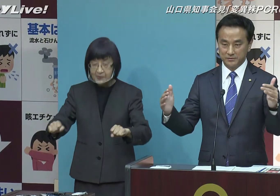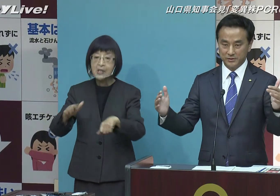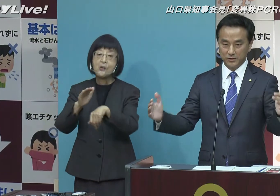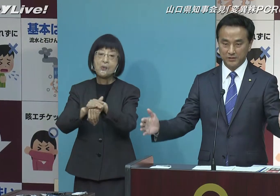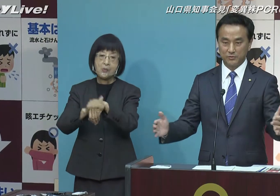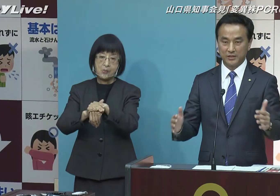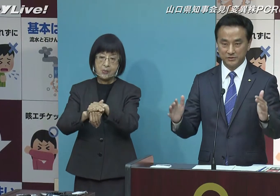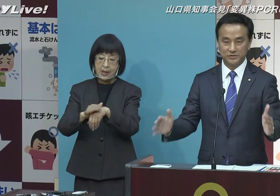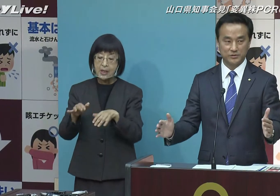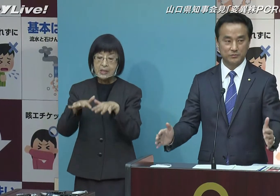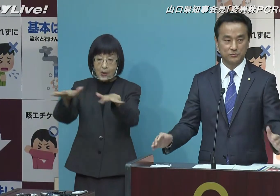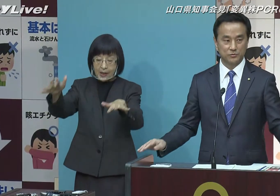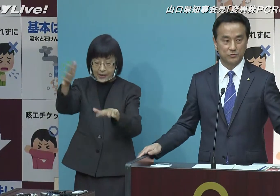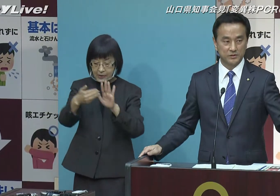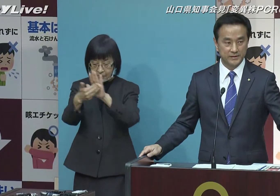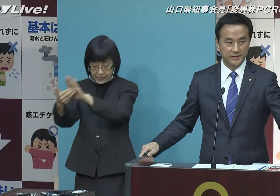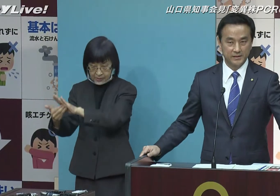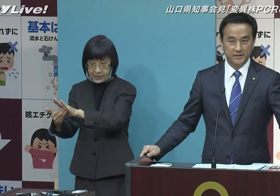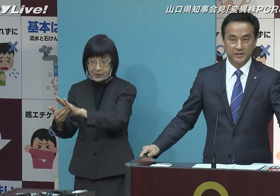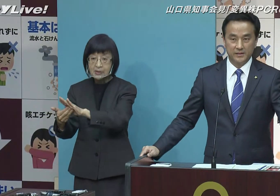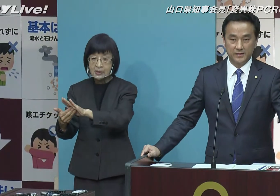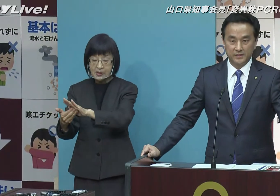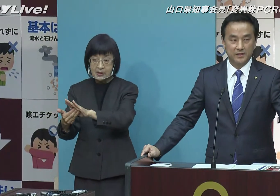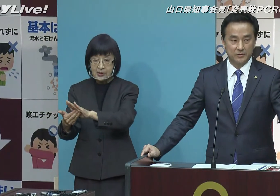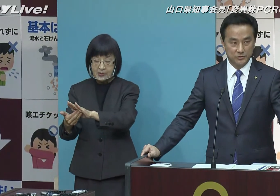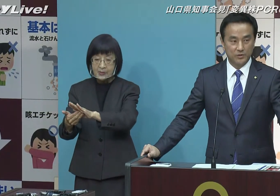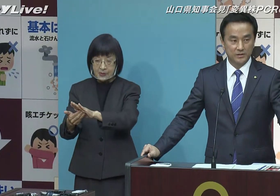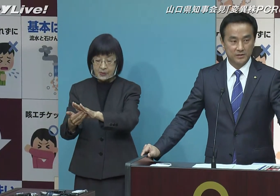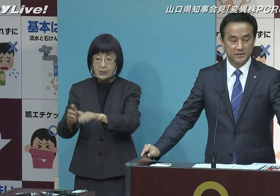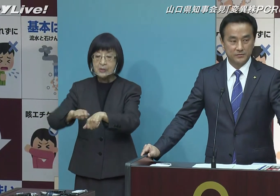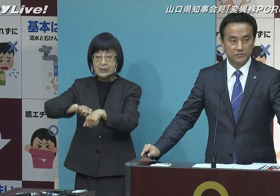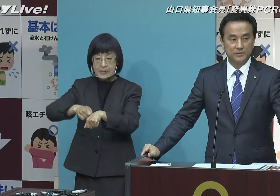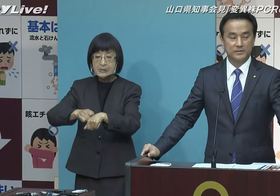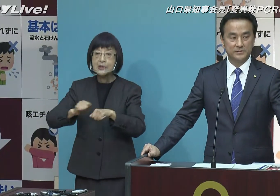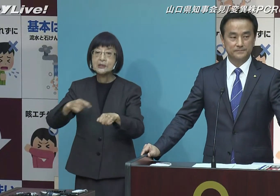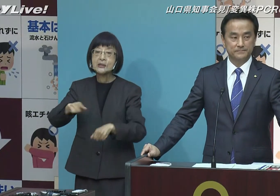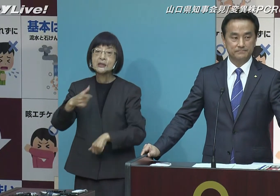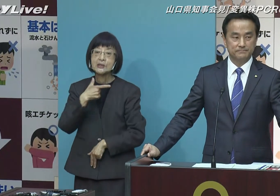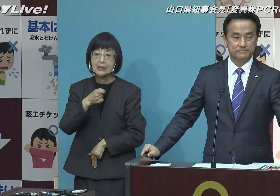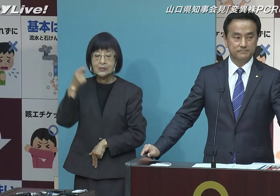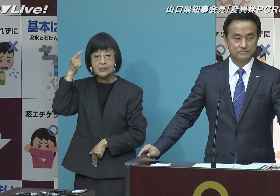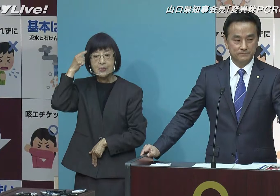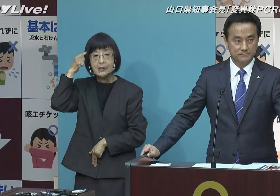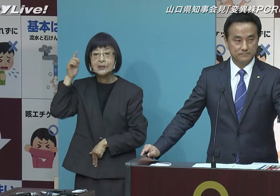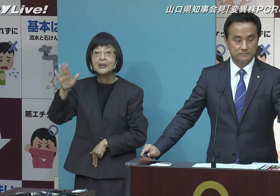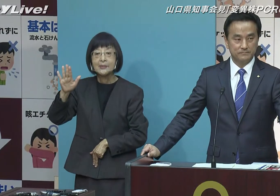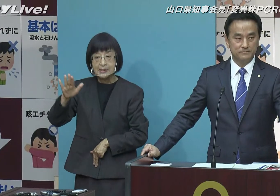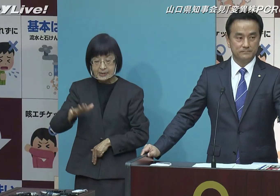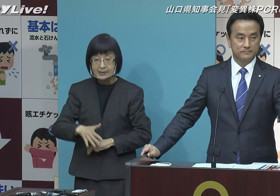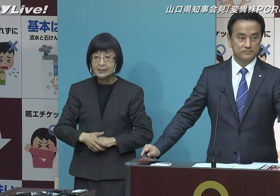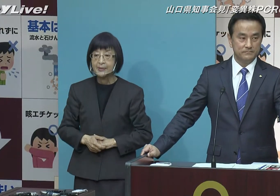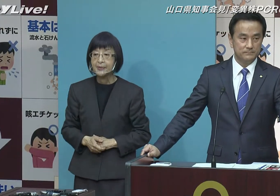の広がりというのを確実に抑えるということをですね、厳格に行っていきたいと思います。